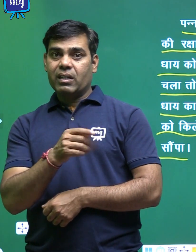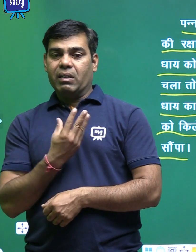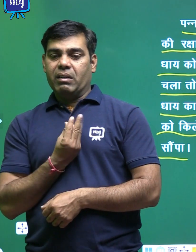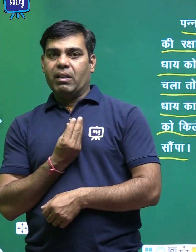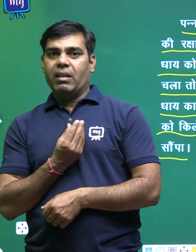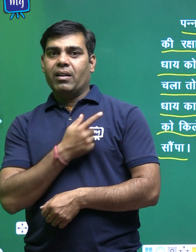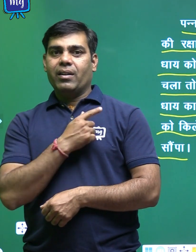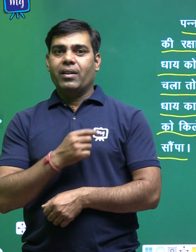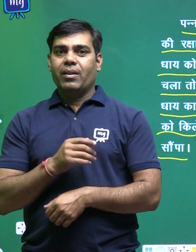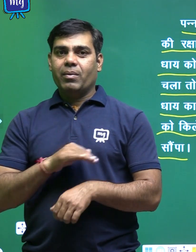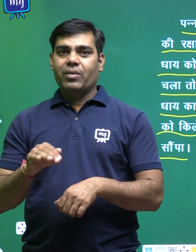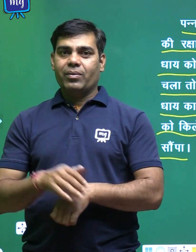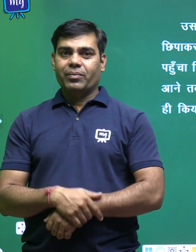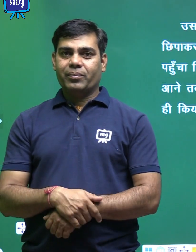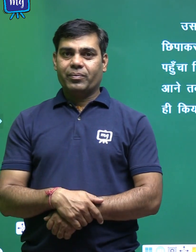बच्चों,